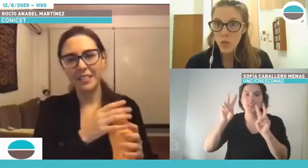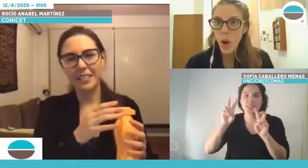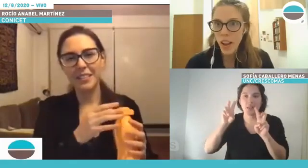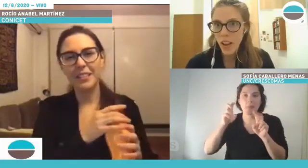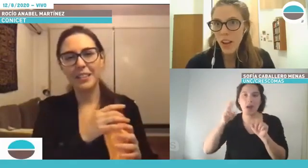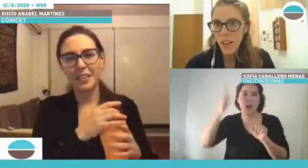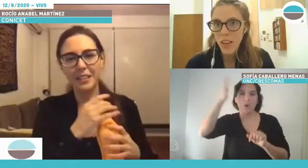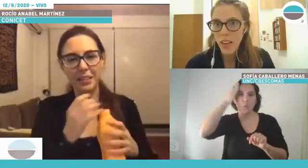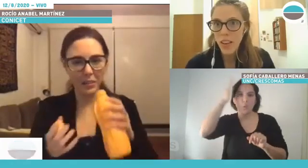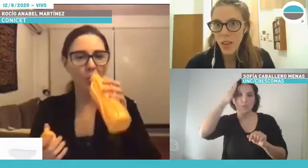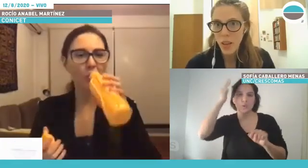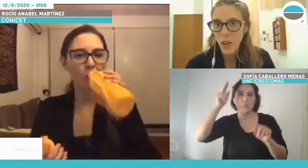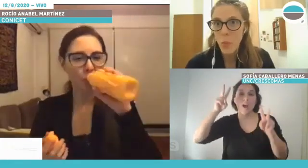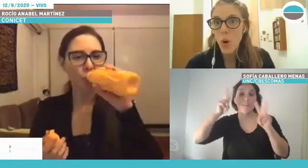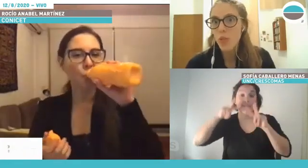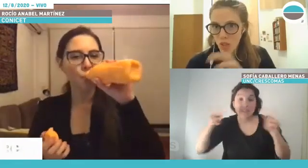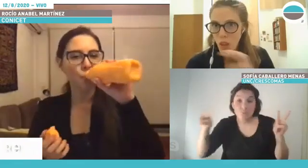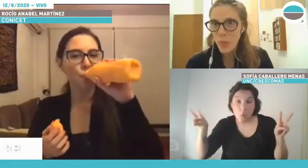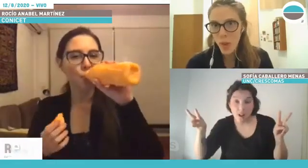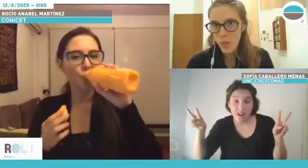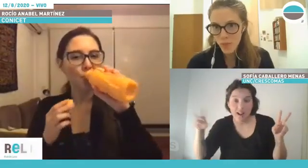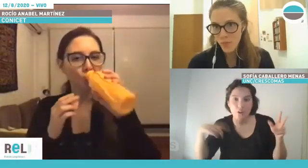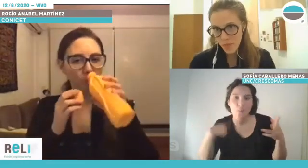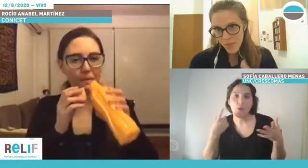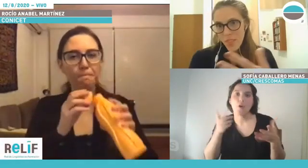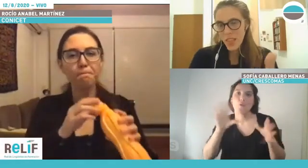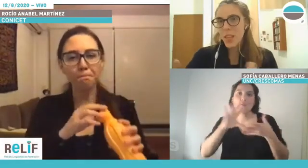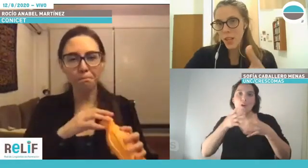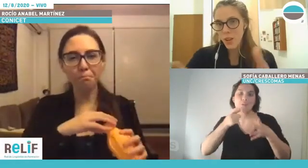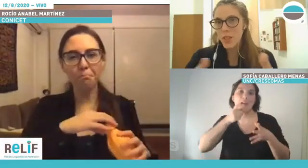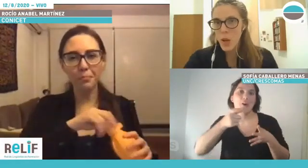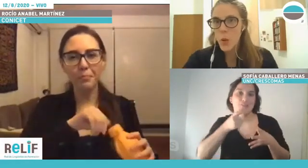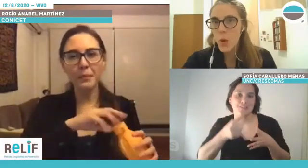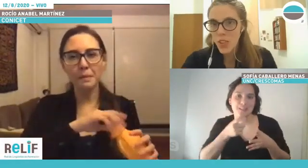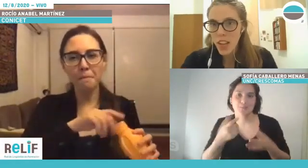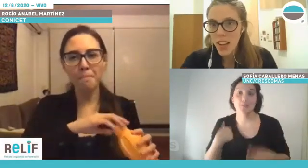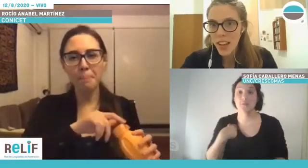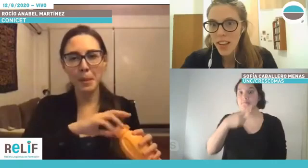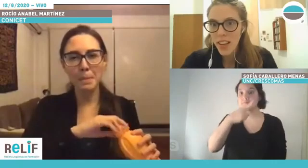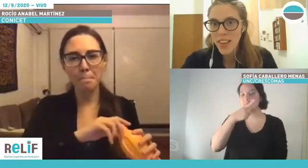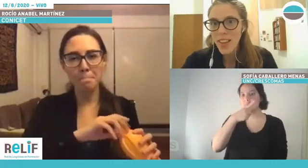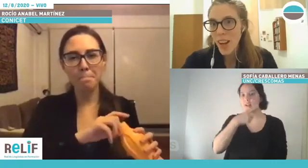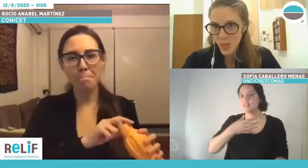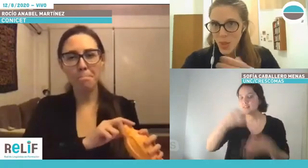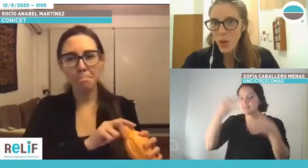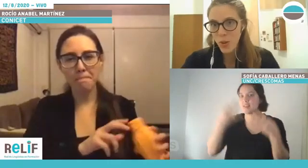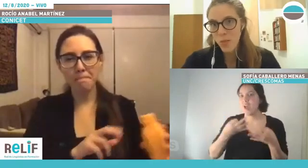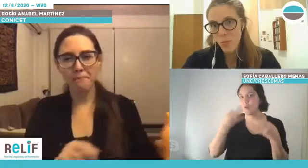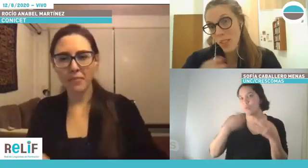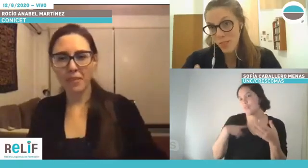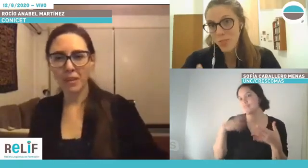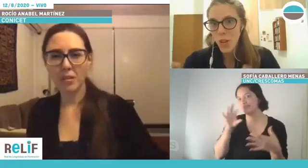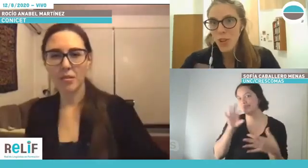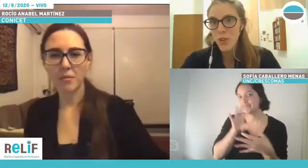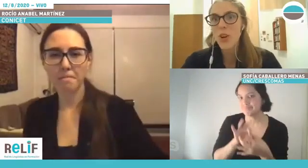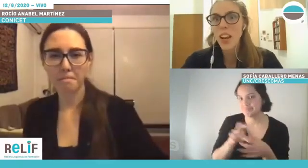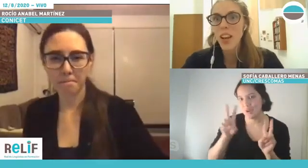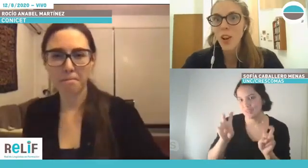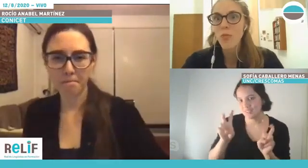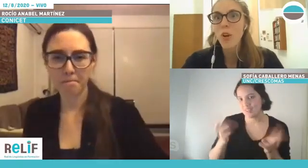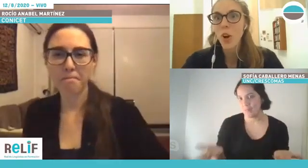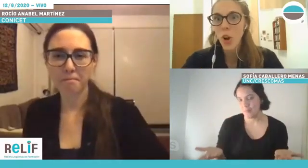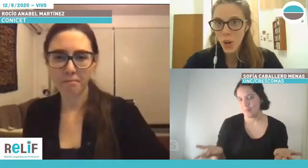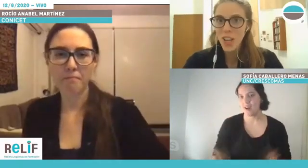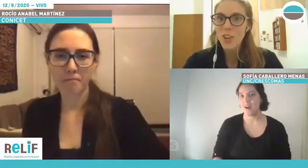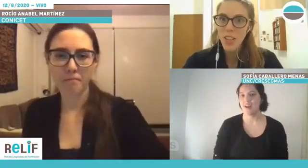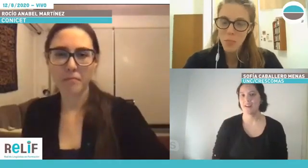cultura visual como concepto y creo que seguro tiene relación con, bueno, con esto, ¿no? Que